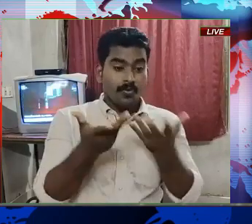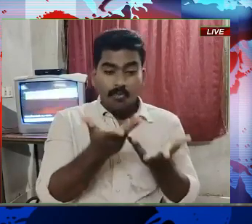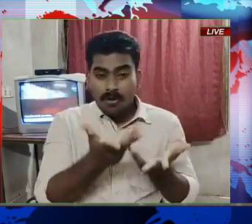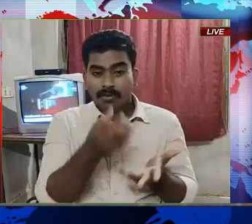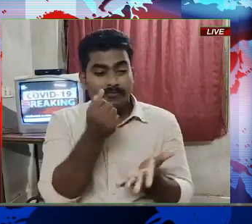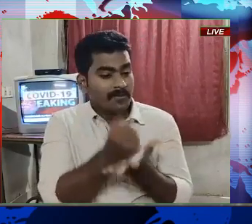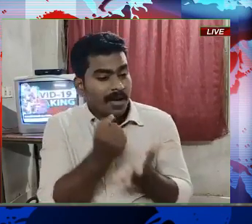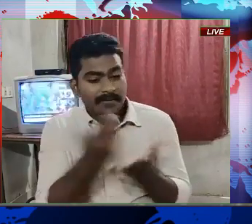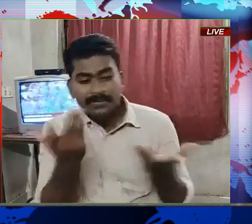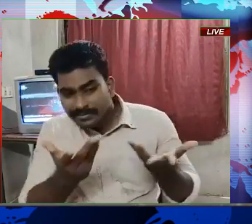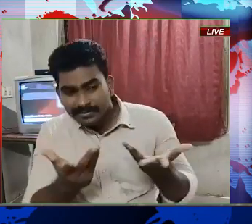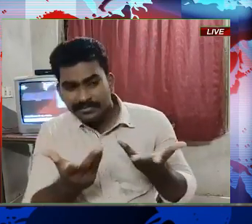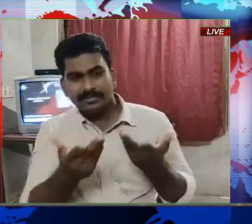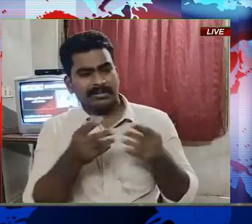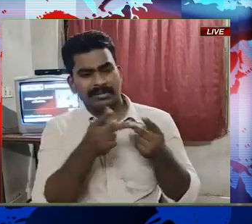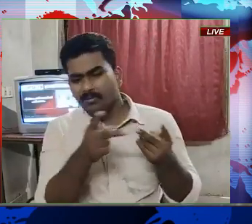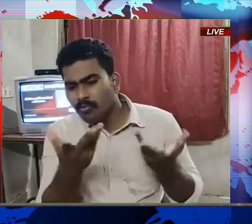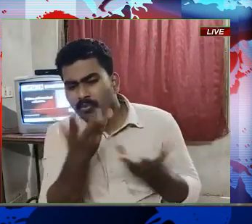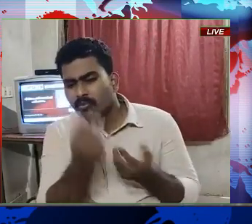2,45,607 സൗജന്യമാണ്.